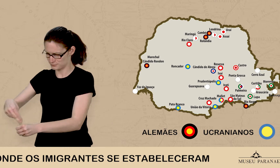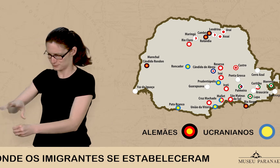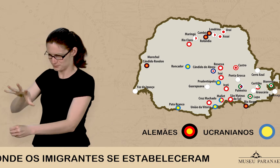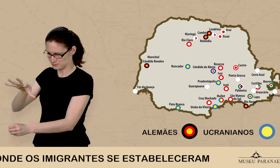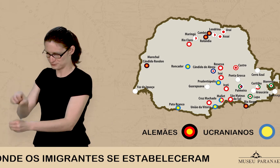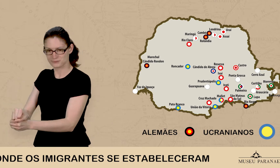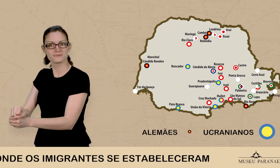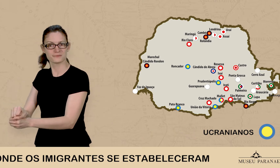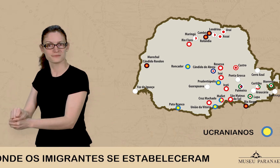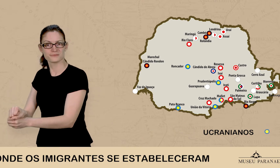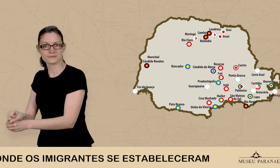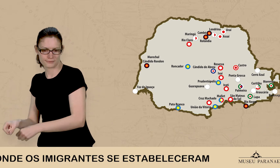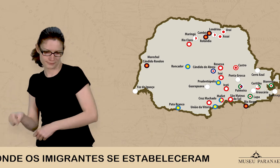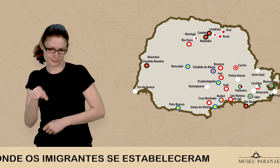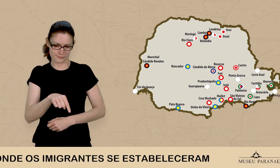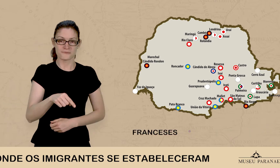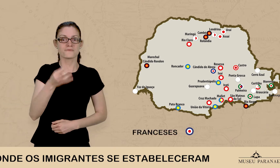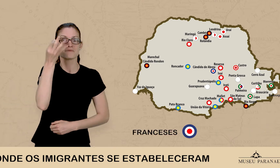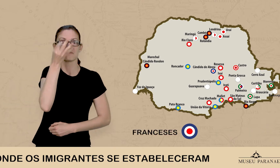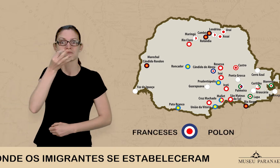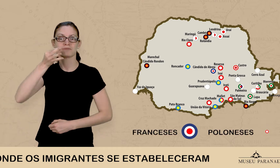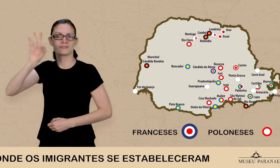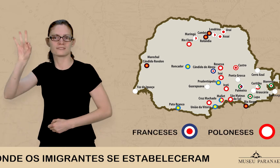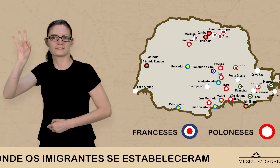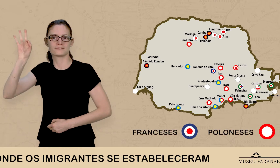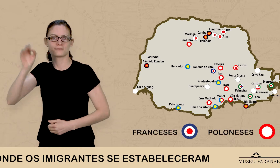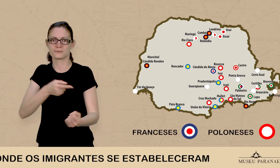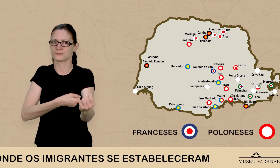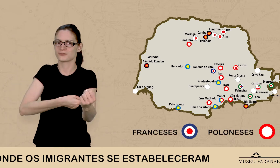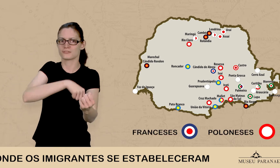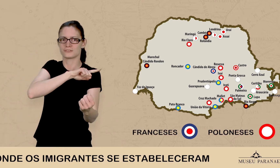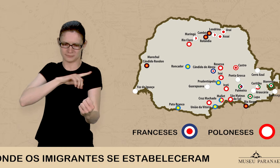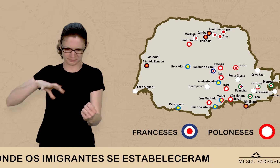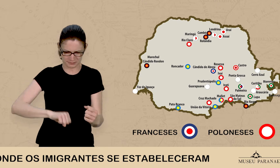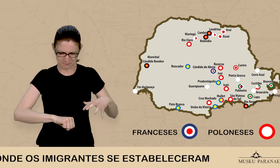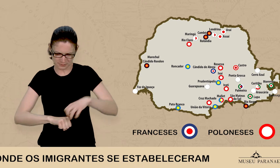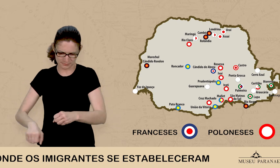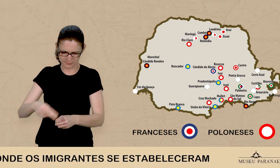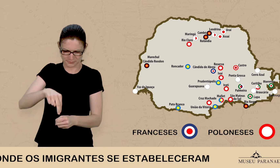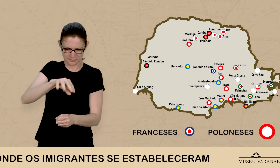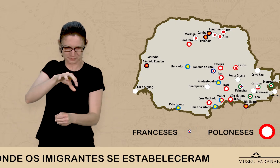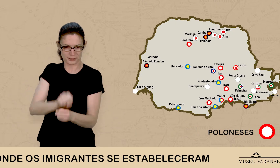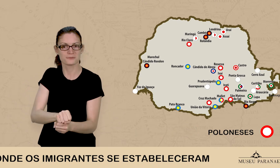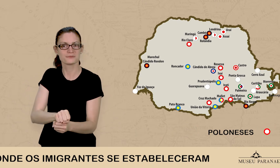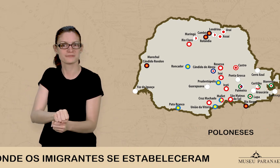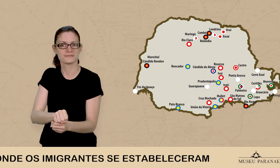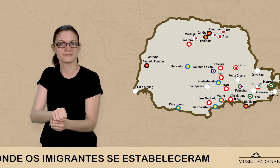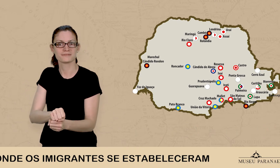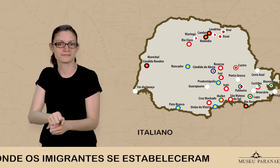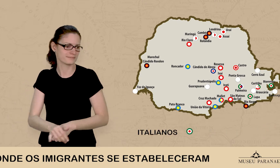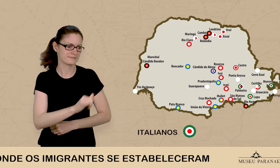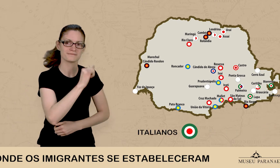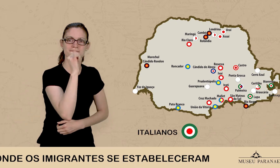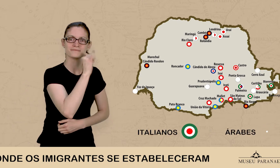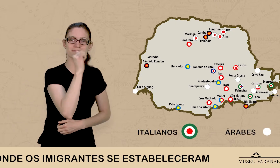aqui, que os franceses e poloneses também construíram colônias nessa região, assim como